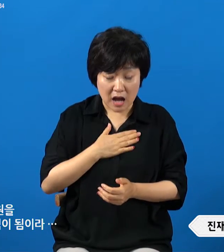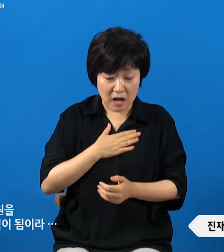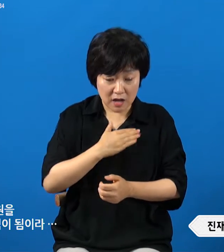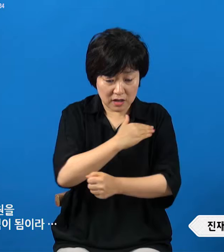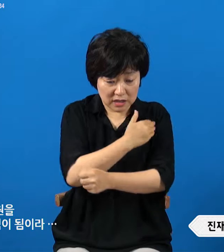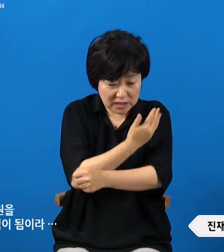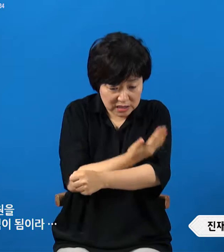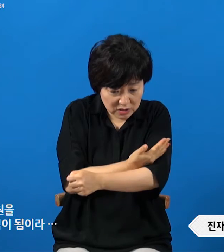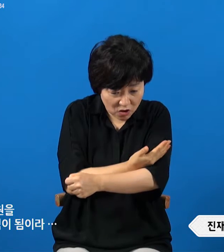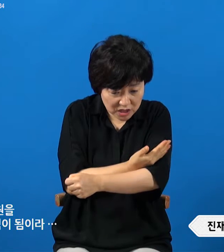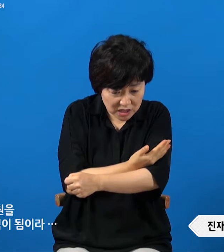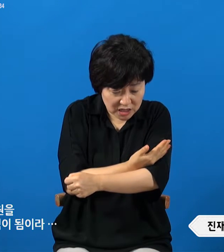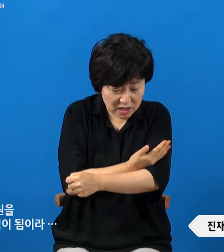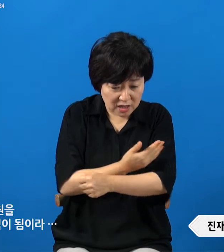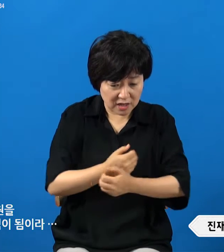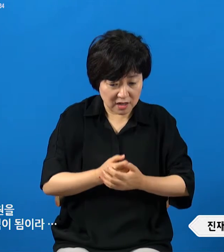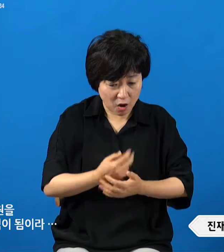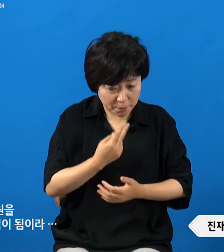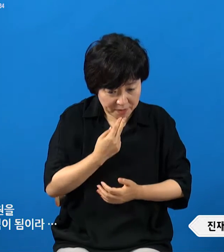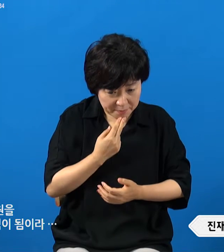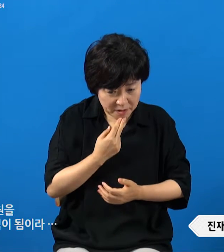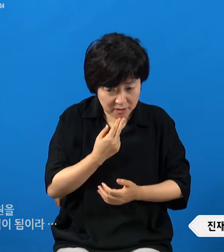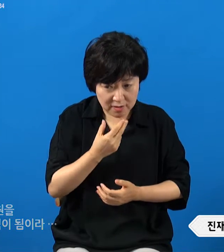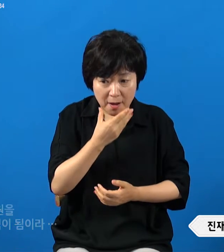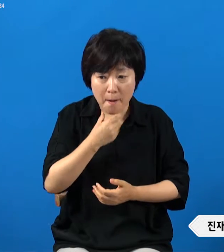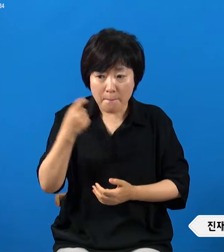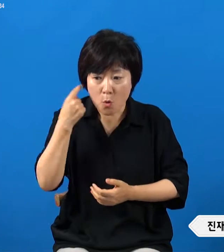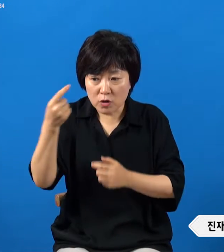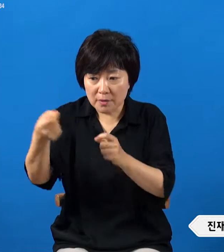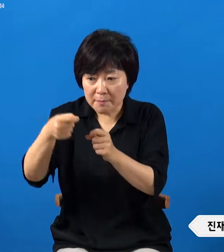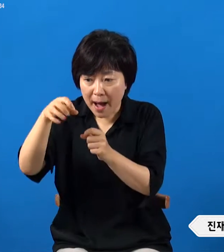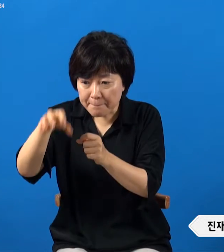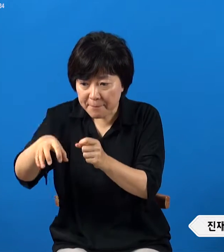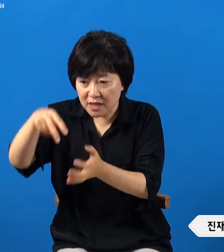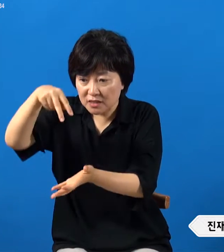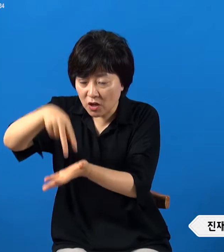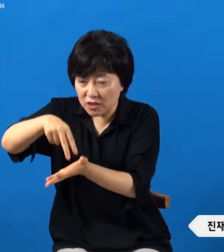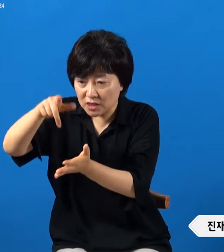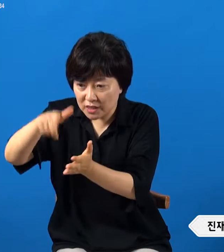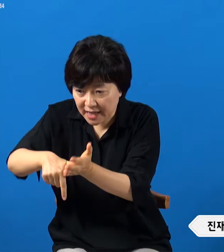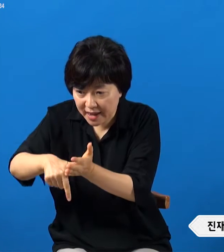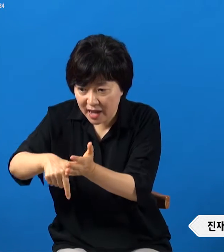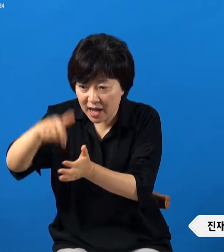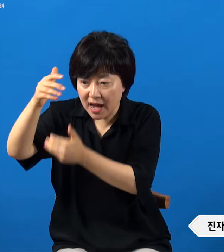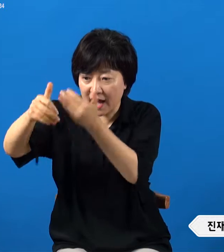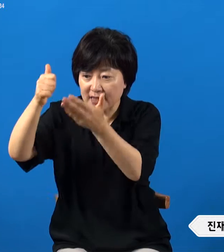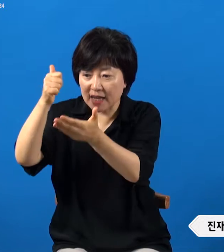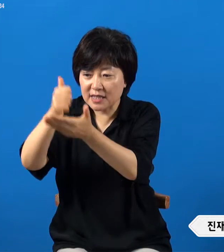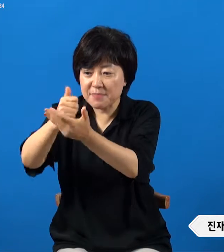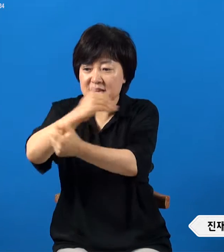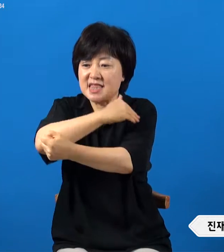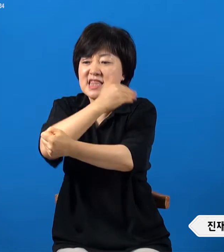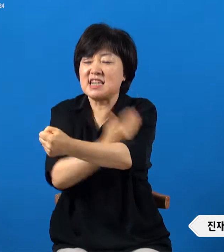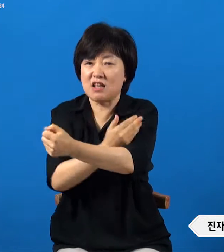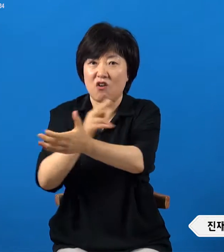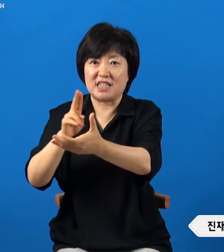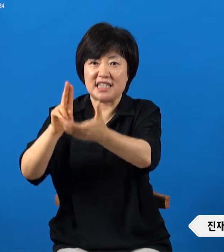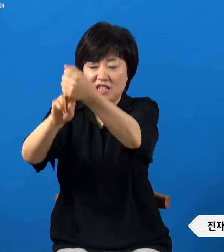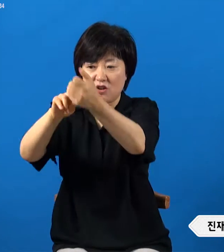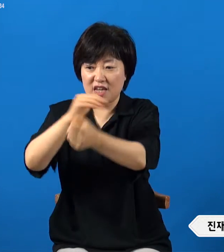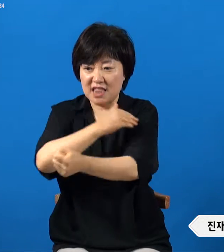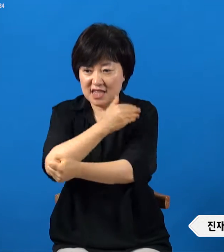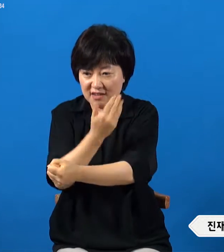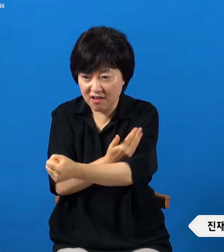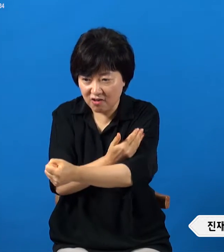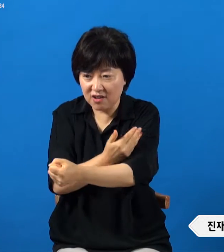있는가? 복음 앞에 섰을 때 하나님의 능력을 경험하는 기적을 우리는